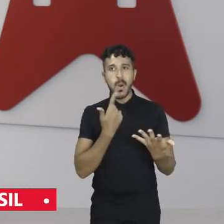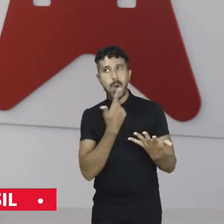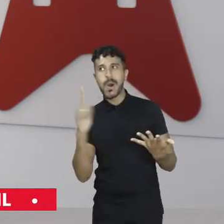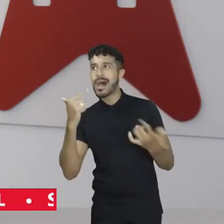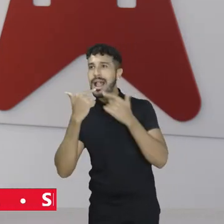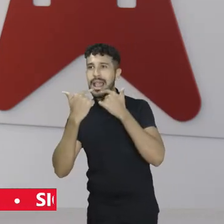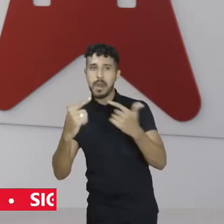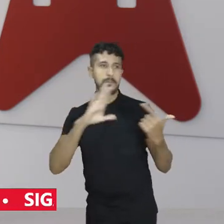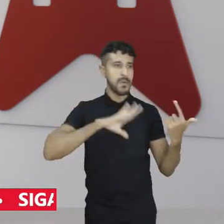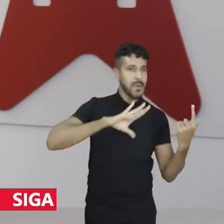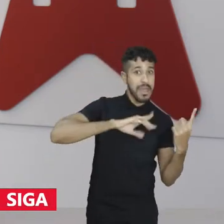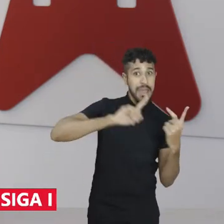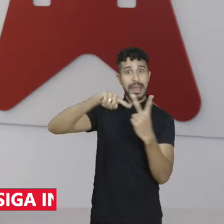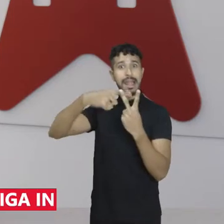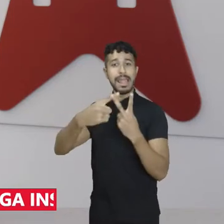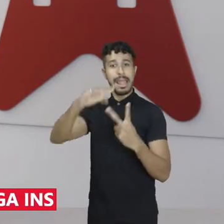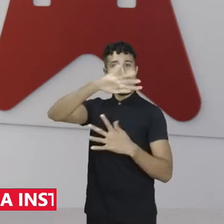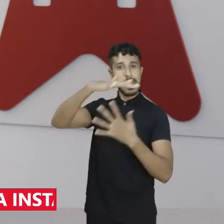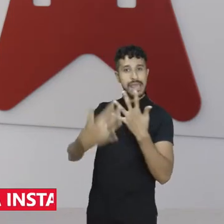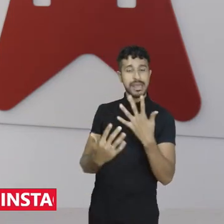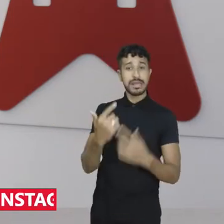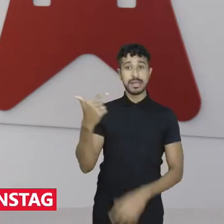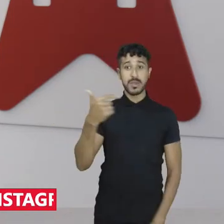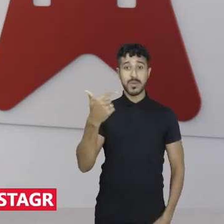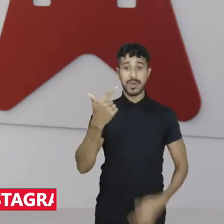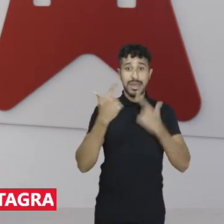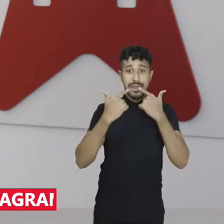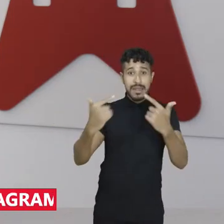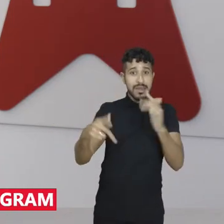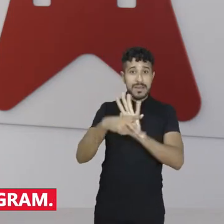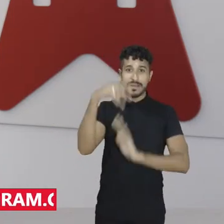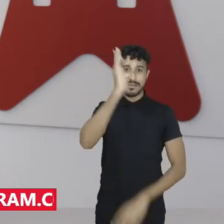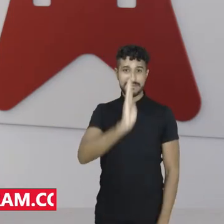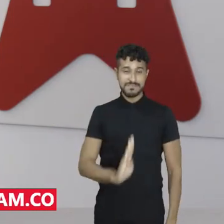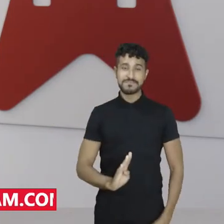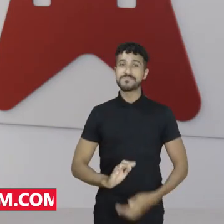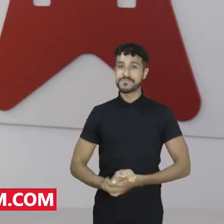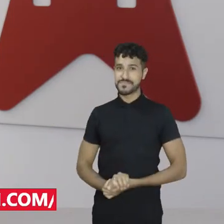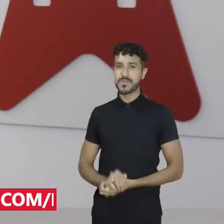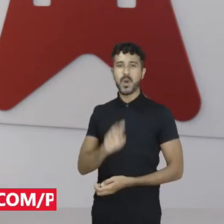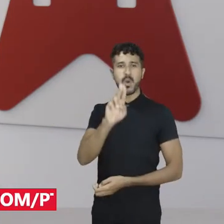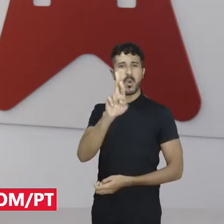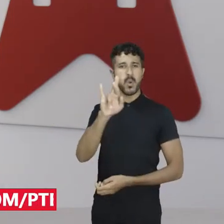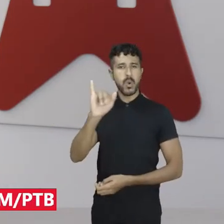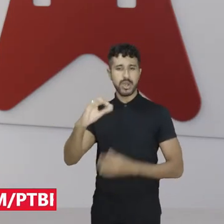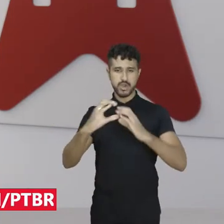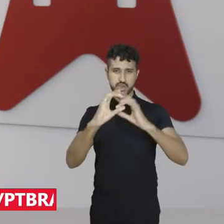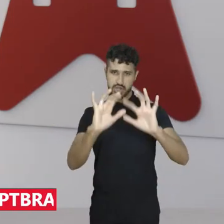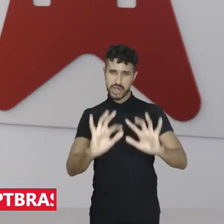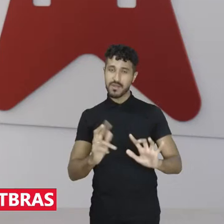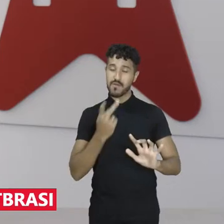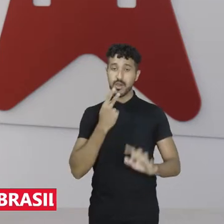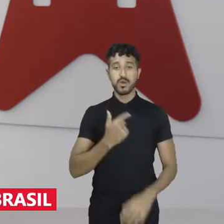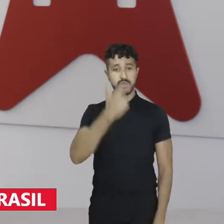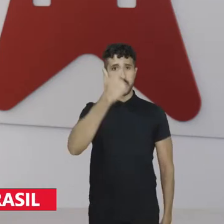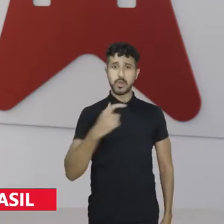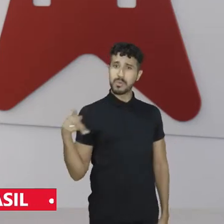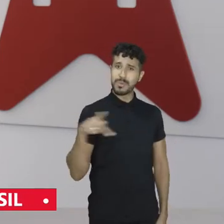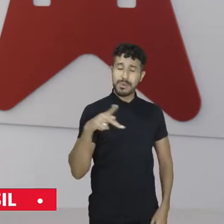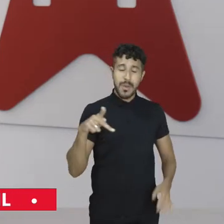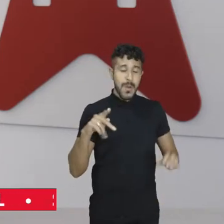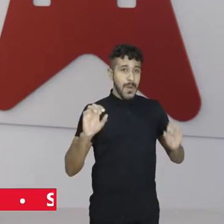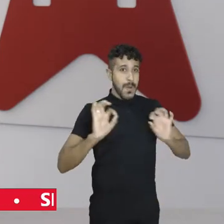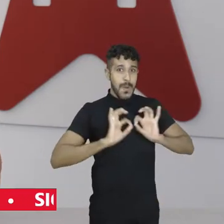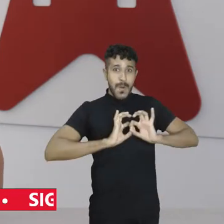porque é já considerado uma segunda língua dentro do Brasil. O Urias Oliveira, sou professor e adoro